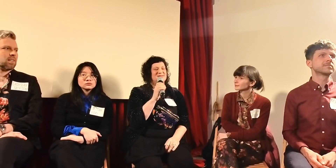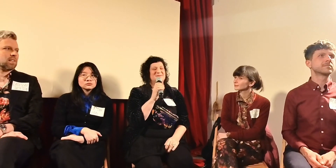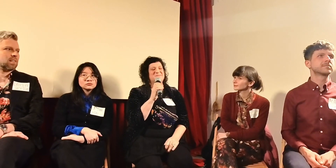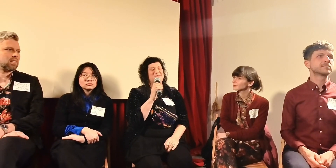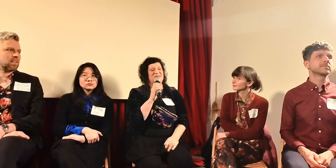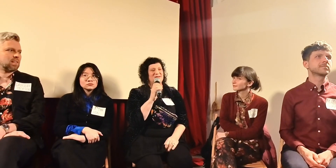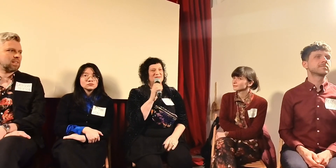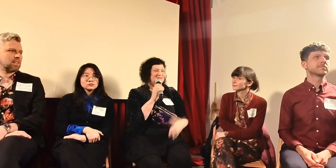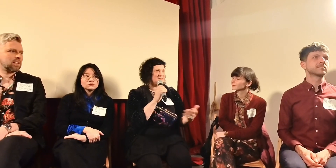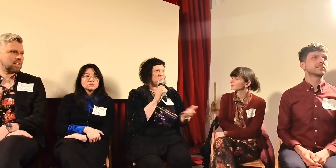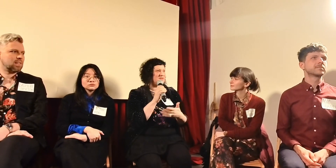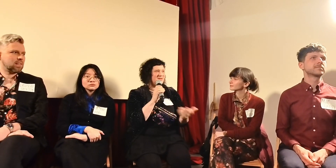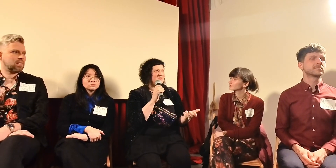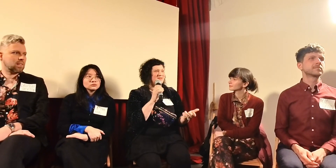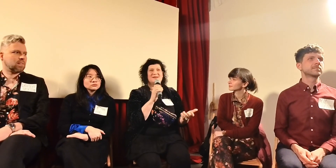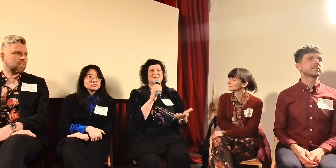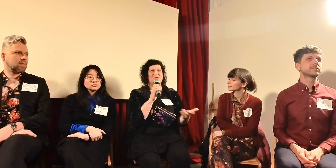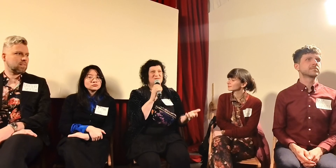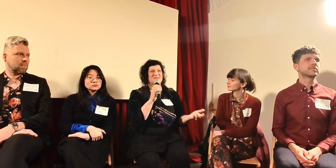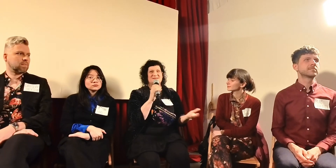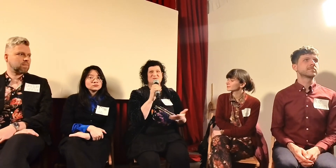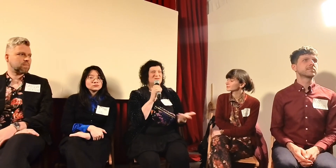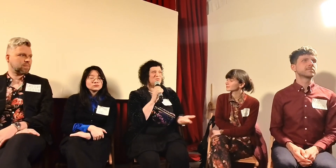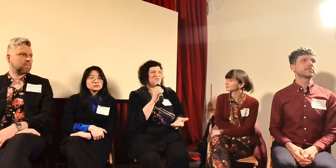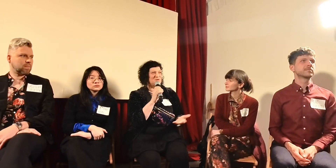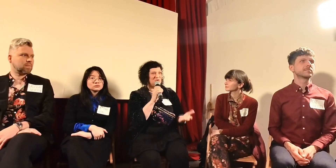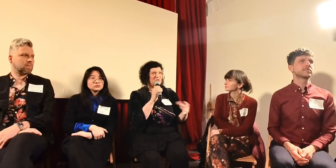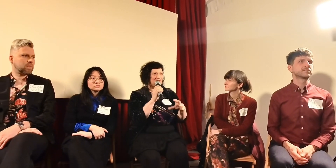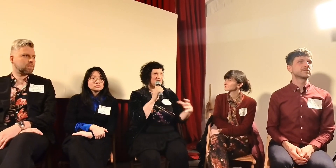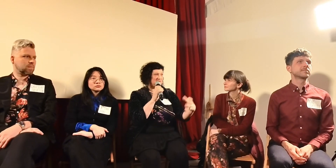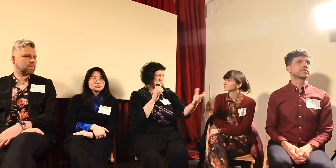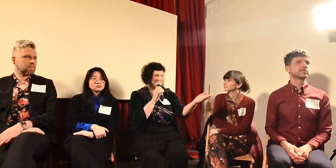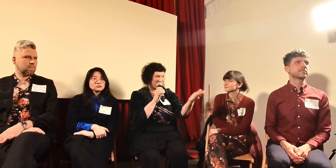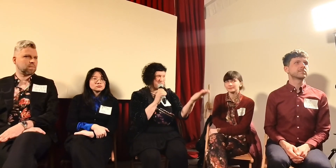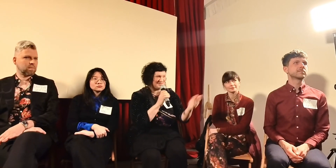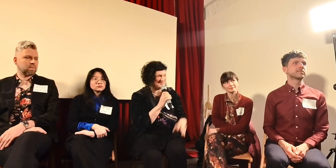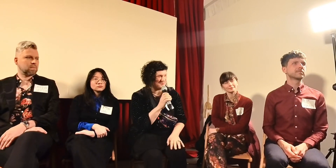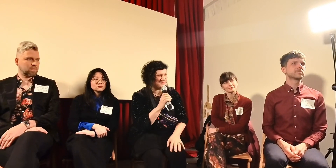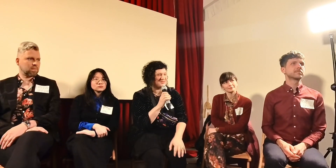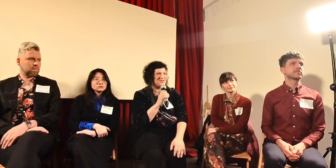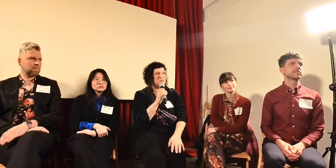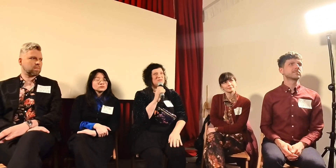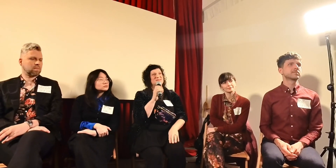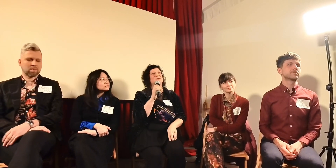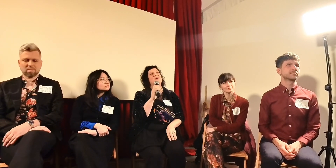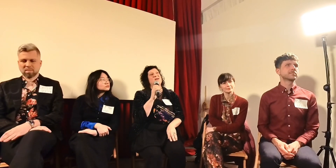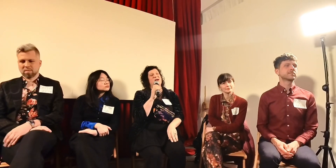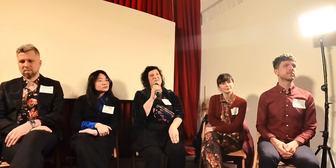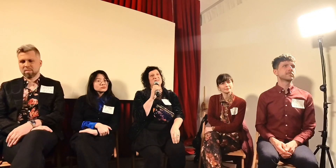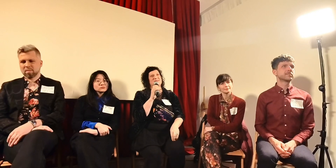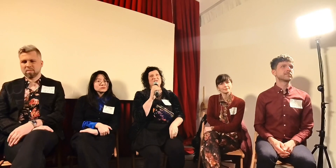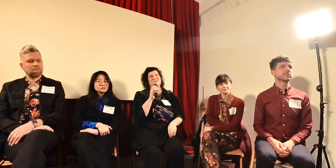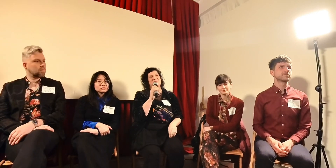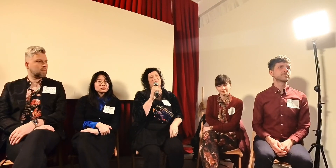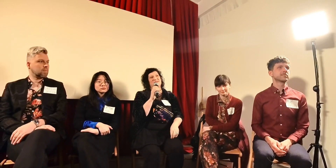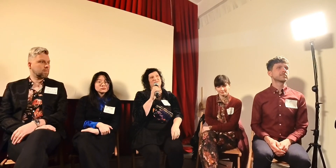ruky, tak sú zavretí a z toho väzenia sa dostanú o niekoľko rokov, takže úplne s tebou akože súhlasím. A